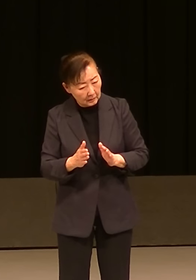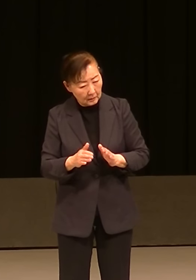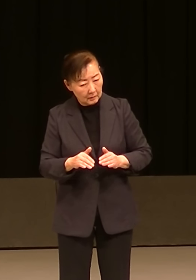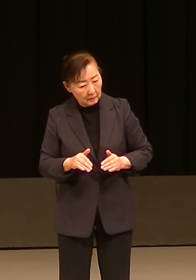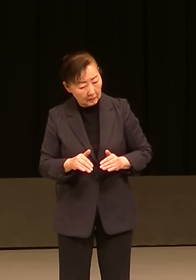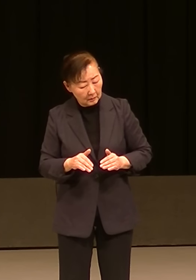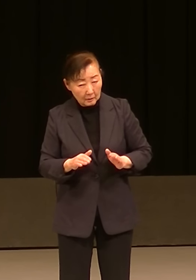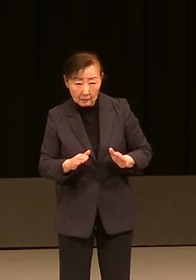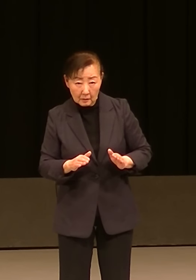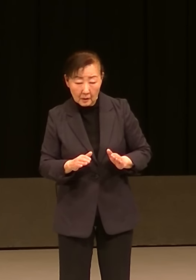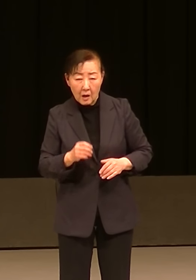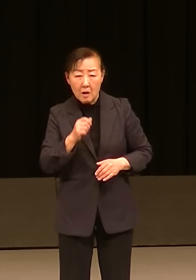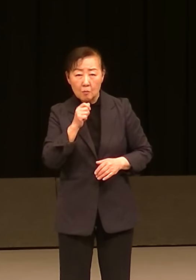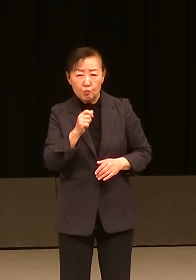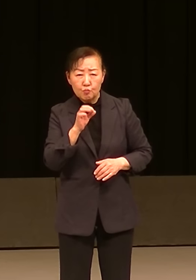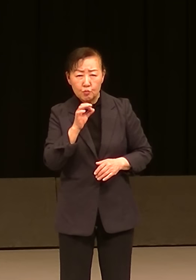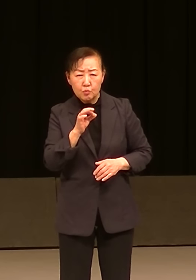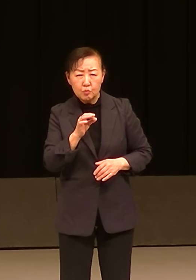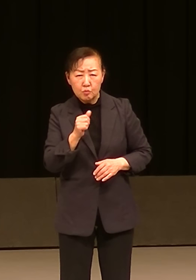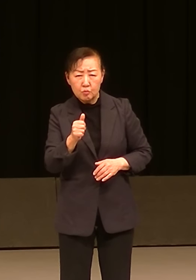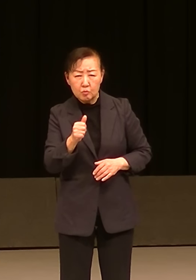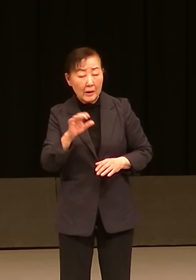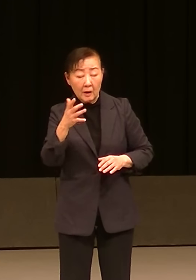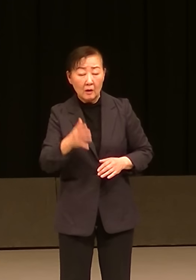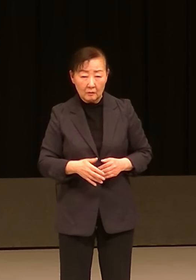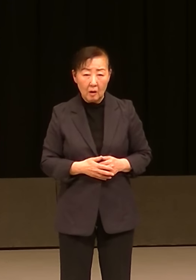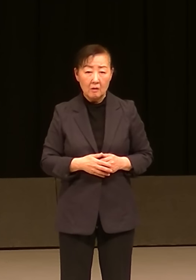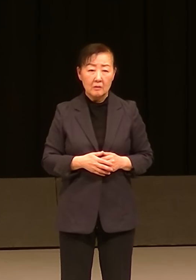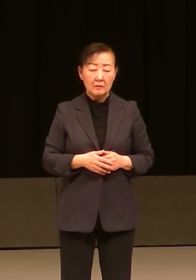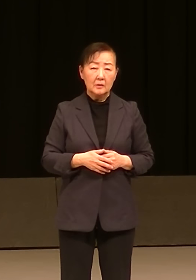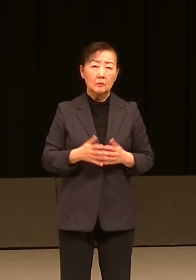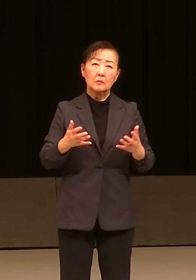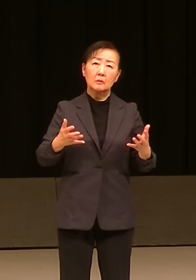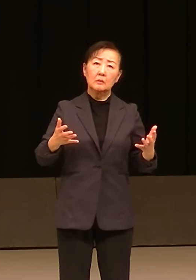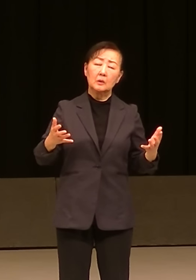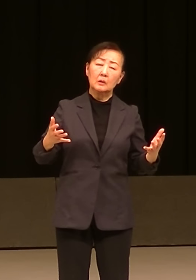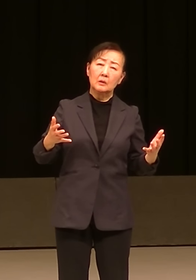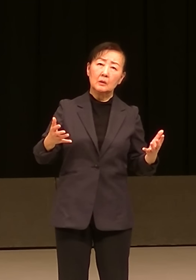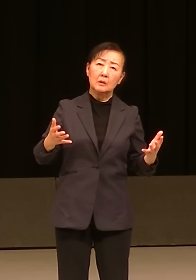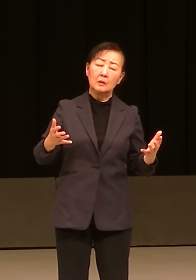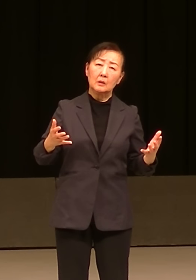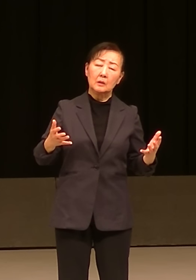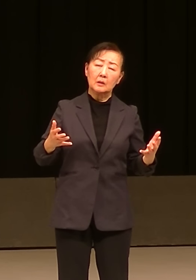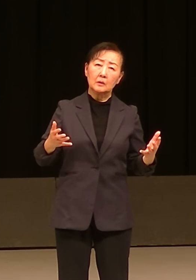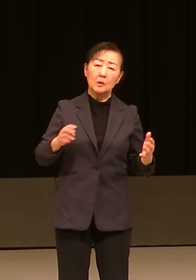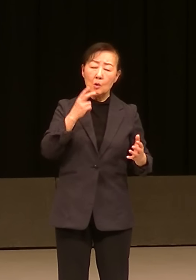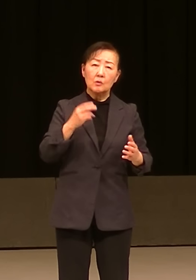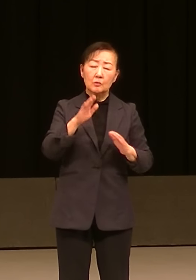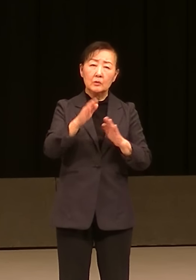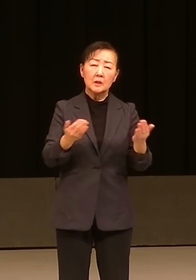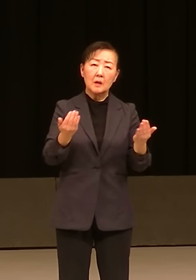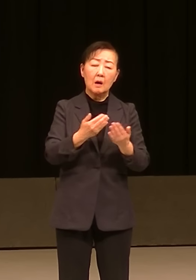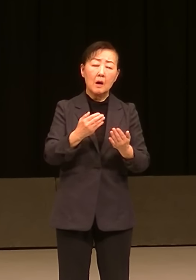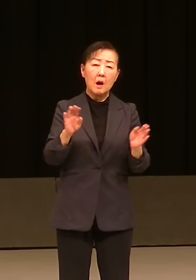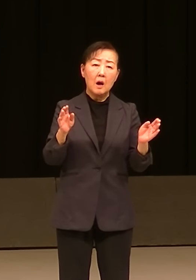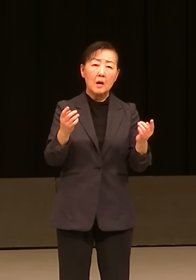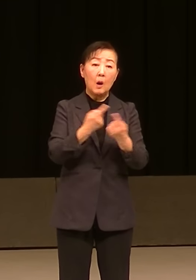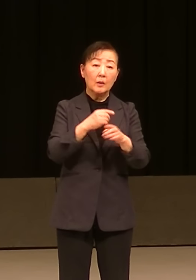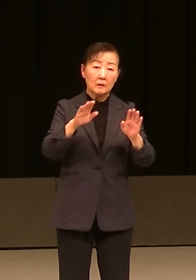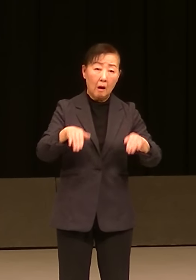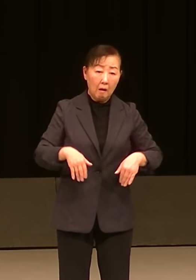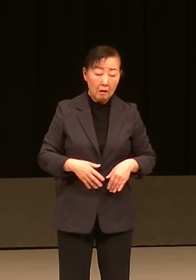ングは出なかったですけれども、ちょっとふわーっとこう、まあ、雰囲気が変わった、場面でございました。これはもちろ